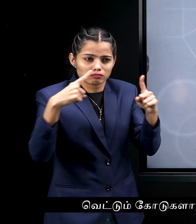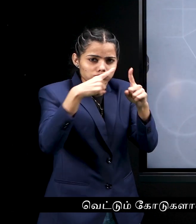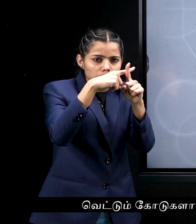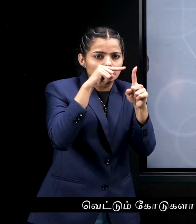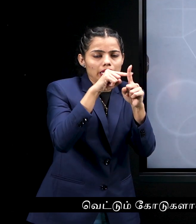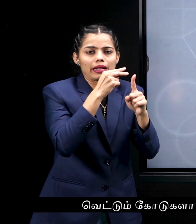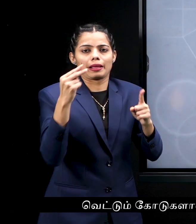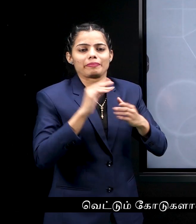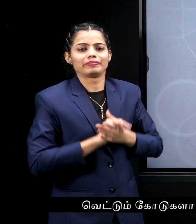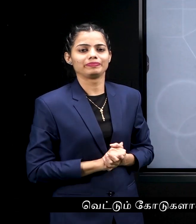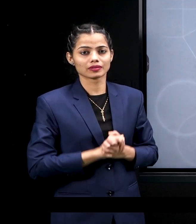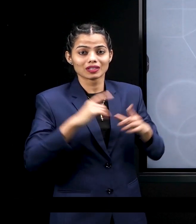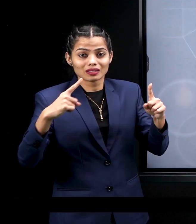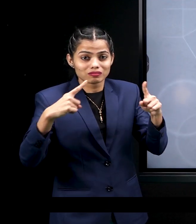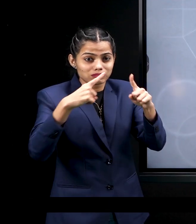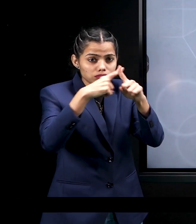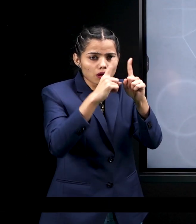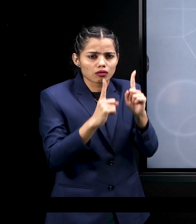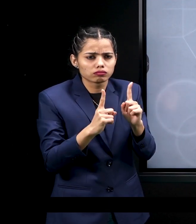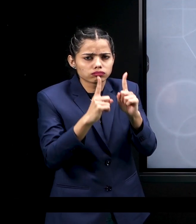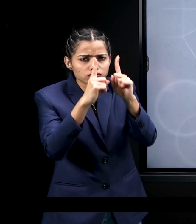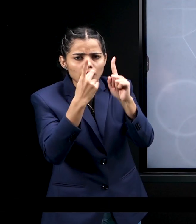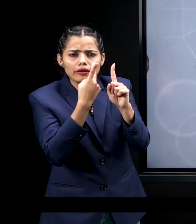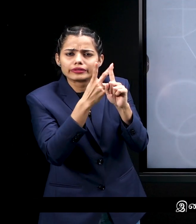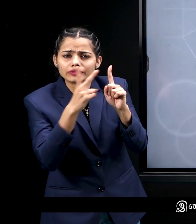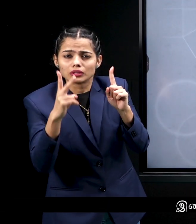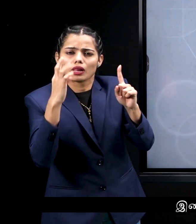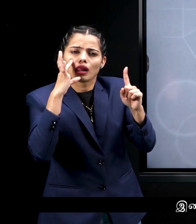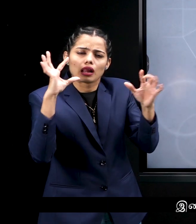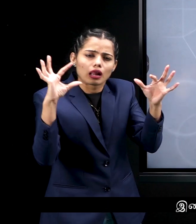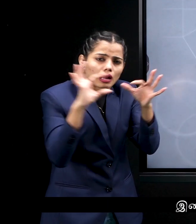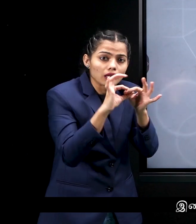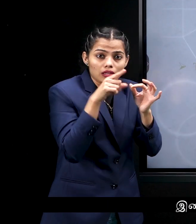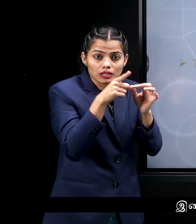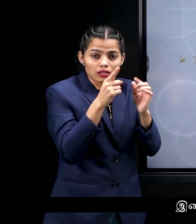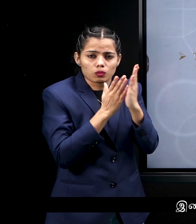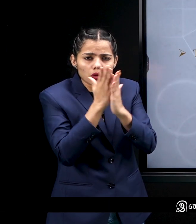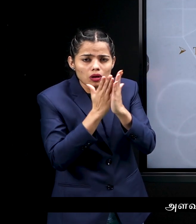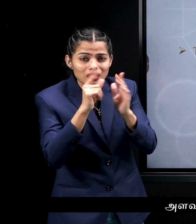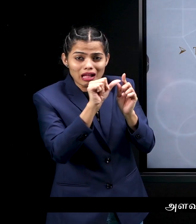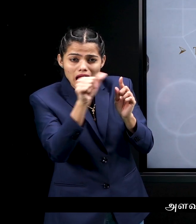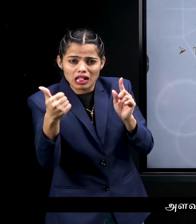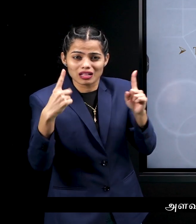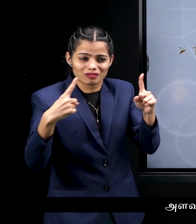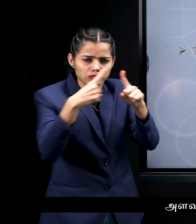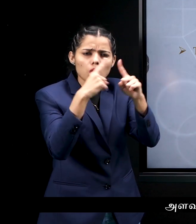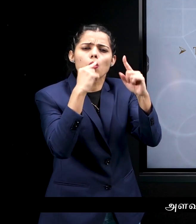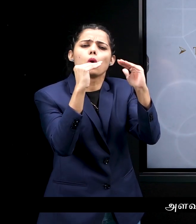முக்கிய வகைகள்: செங்குத்து கோணங்கள். இவை ஒன்றுக்கொன்று எதிர் மற்றும் சம அளவுகளைக் கொண்ட ஜோடி